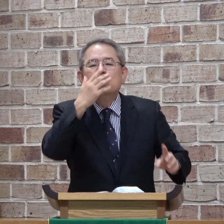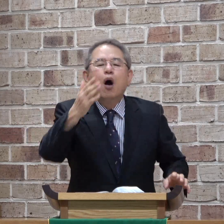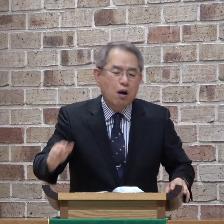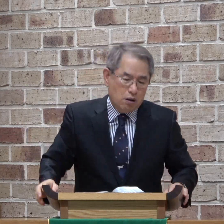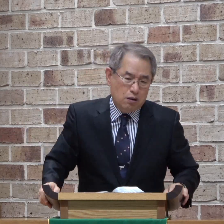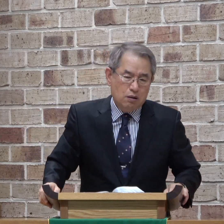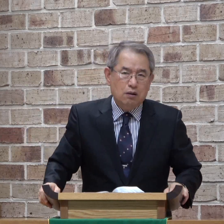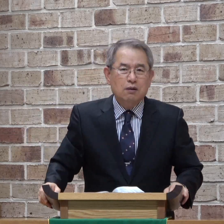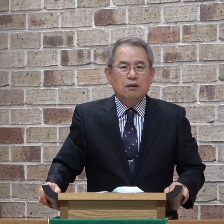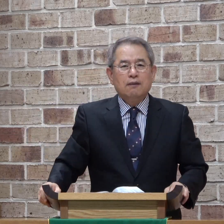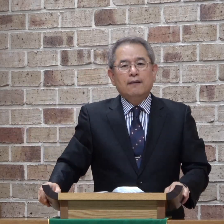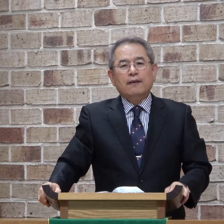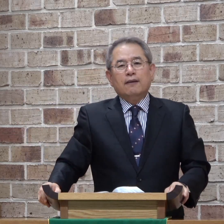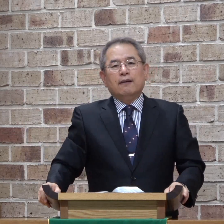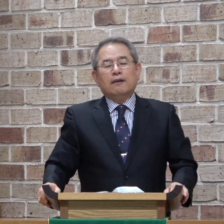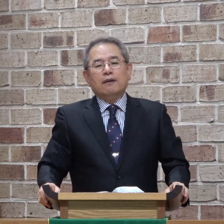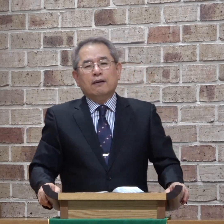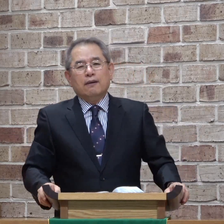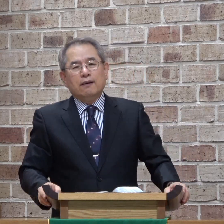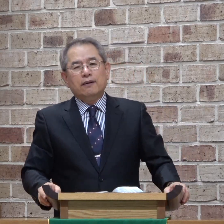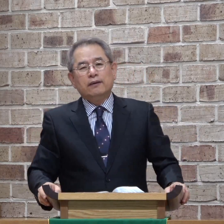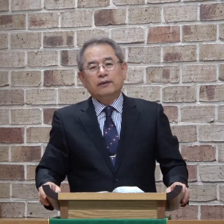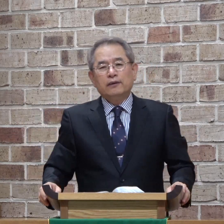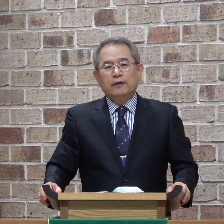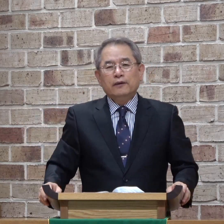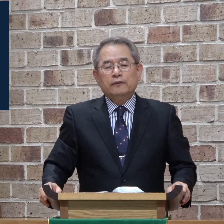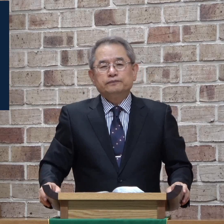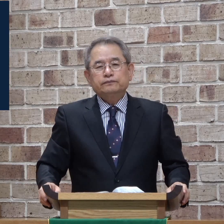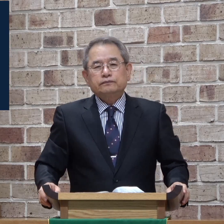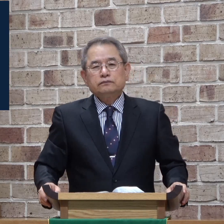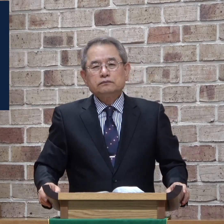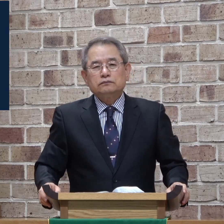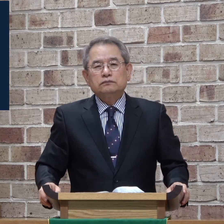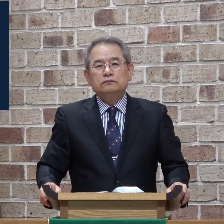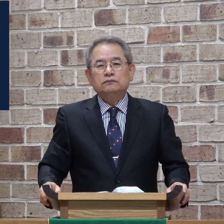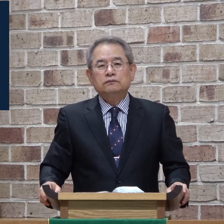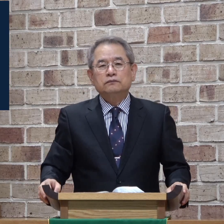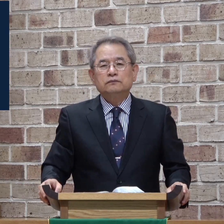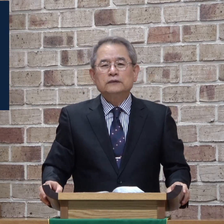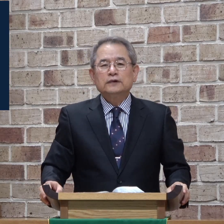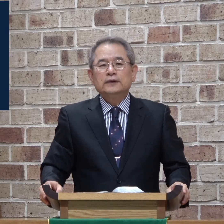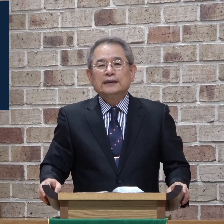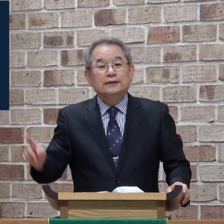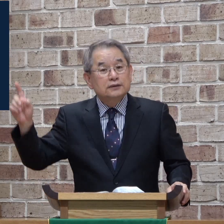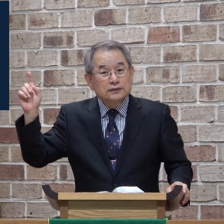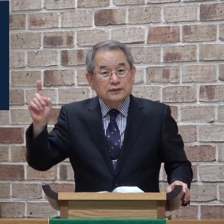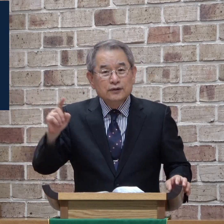기도하십시오. 그렇게 기도해야 지금도 우리는 병을 치유받을 수 있습니다.